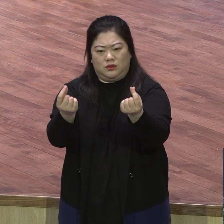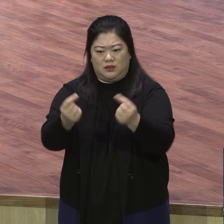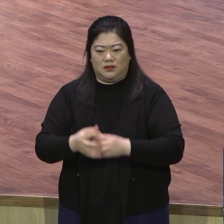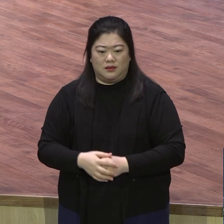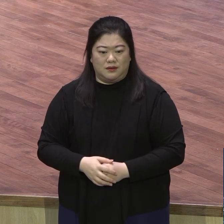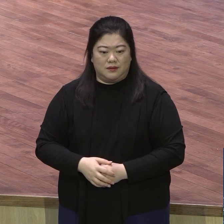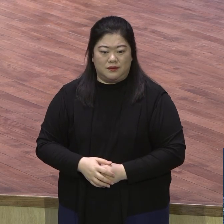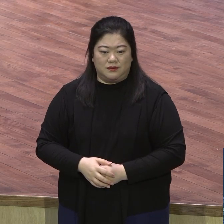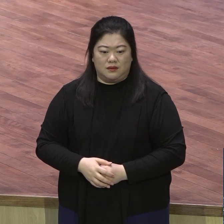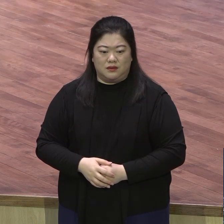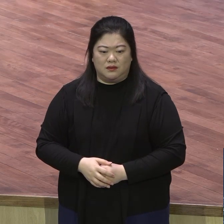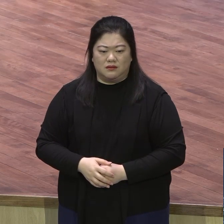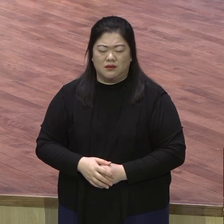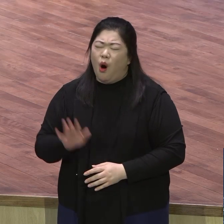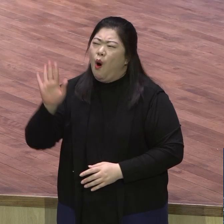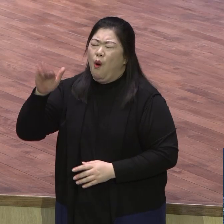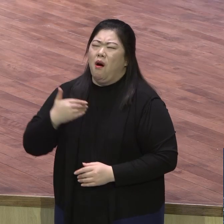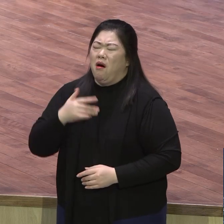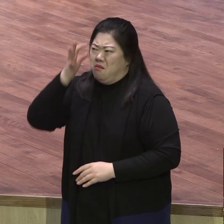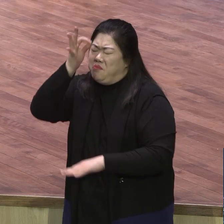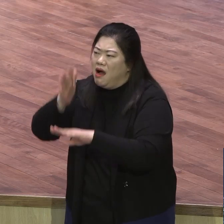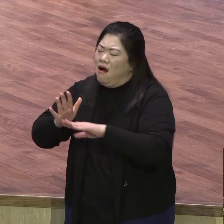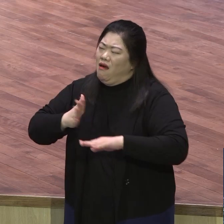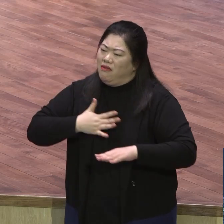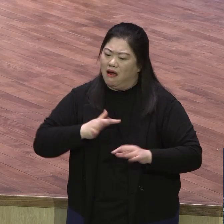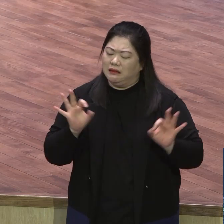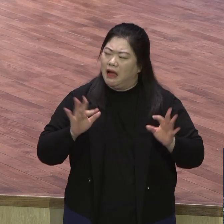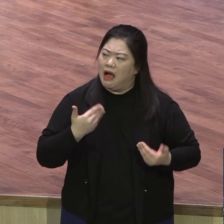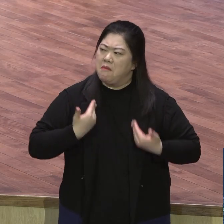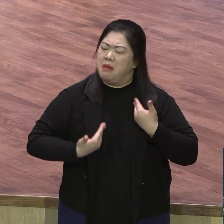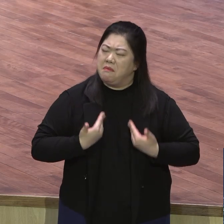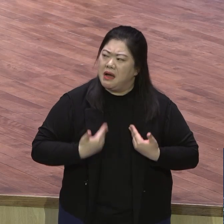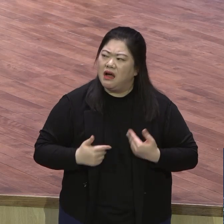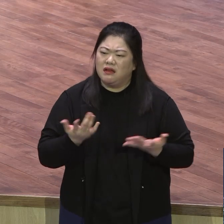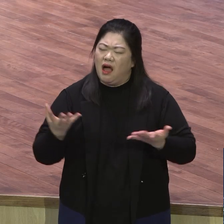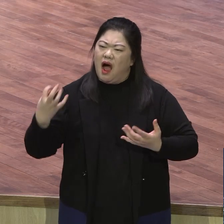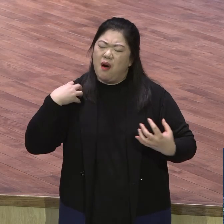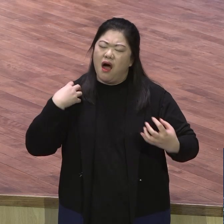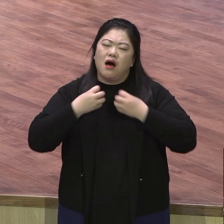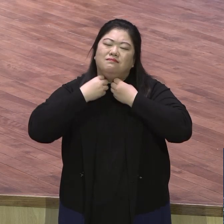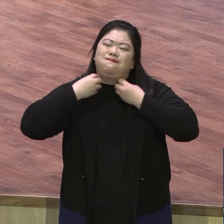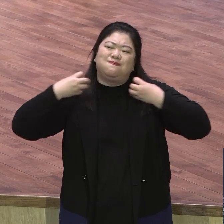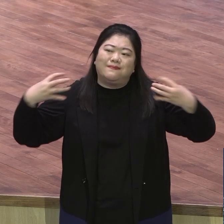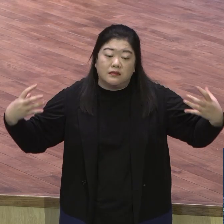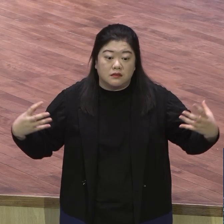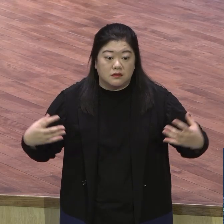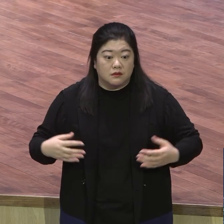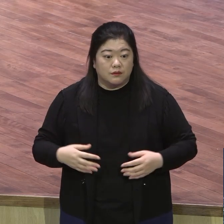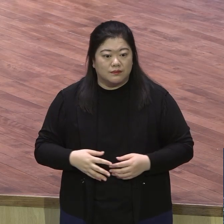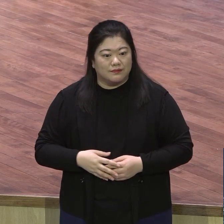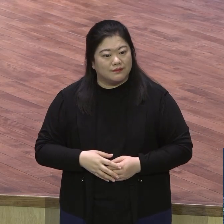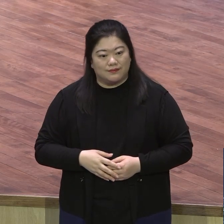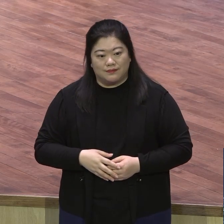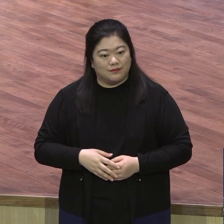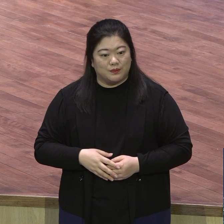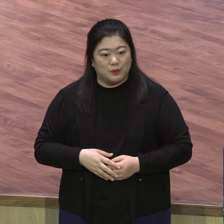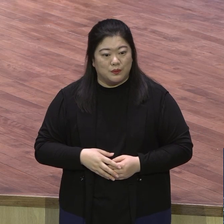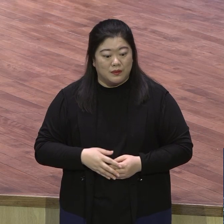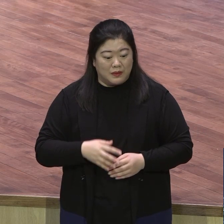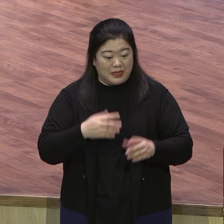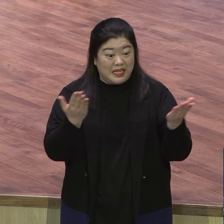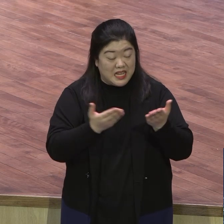내가 일이 바빠서 내가 직분이 너무 많아서 내가 예배 뻥이야 일 때문에 예배